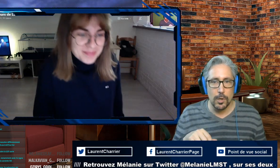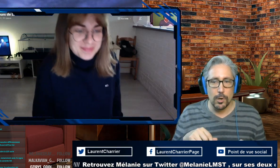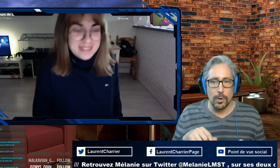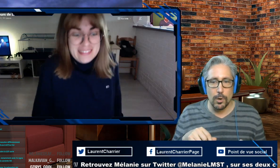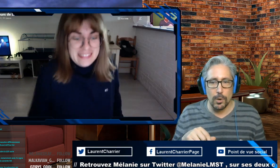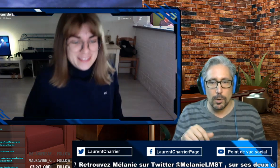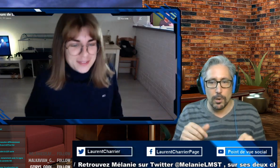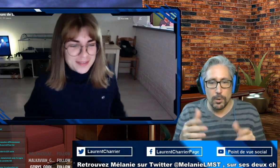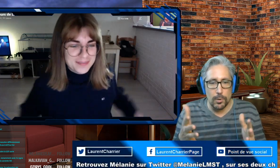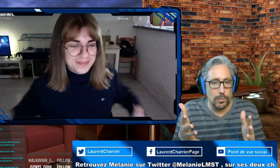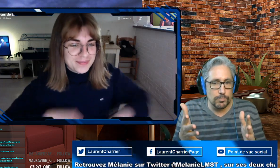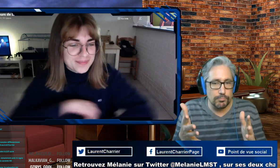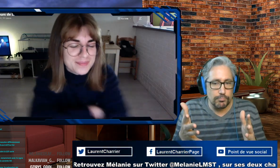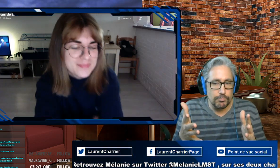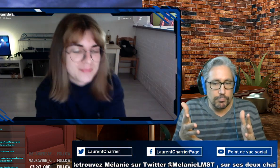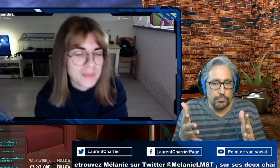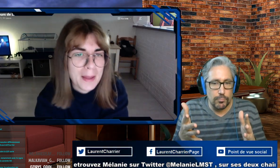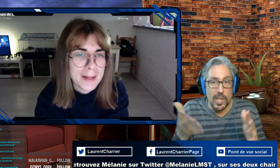différent.